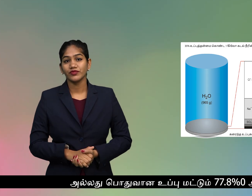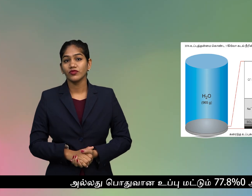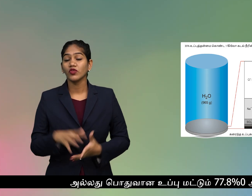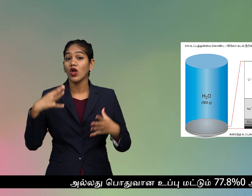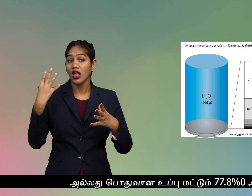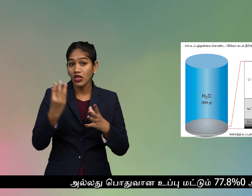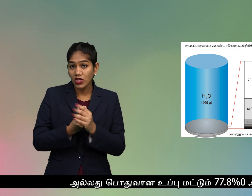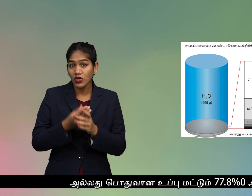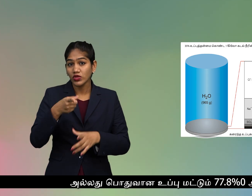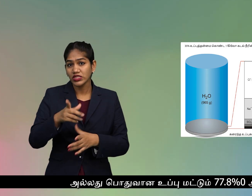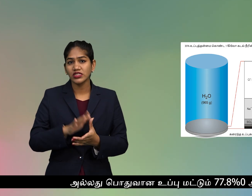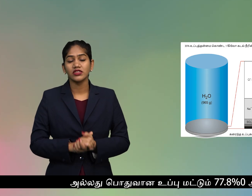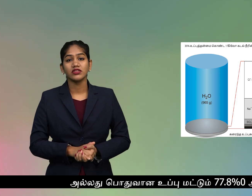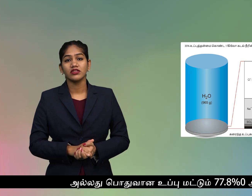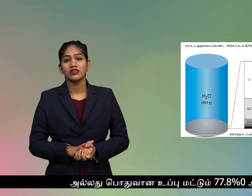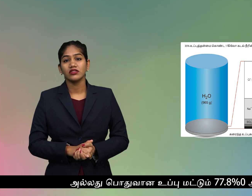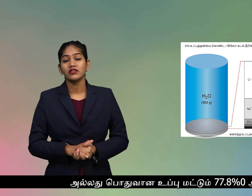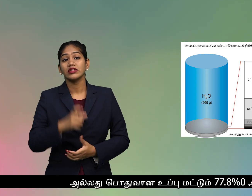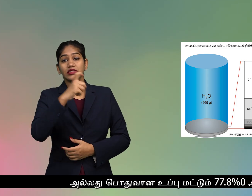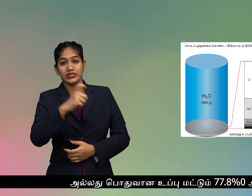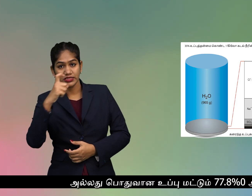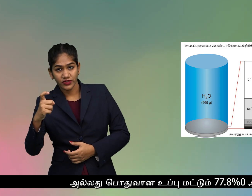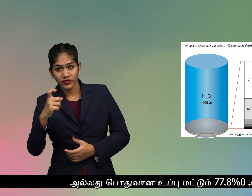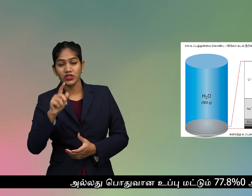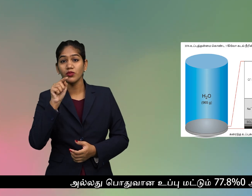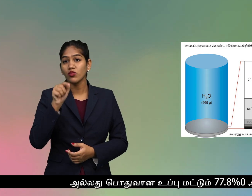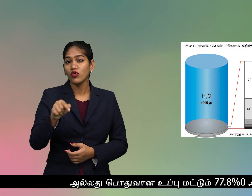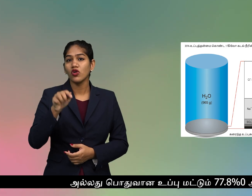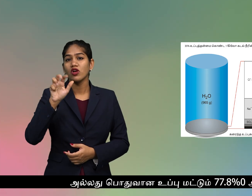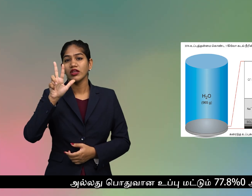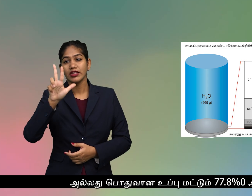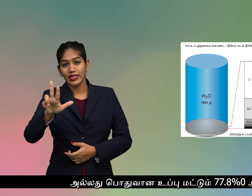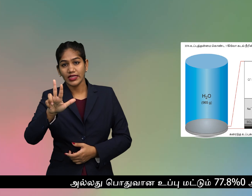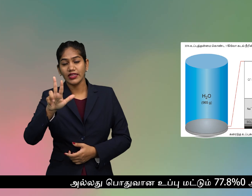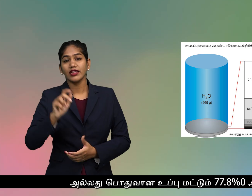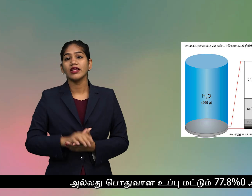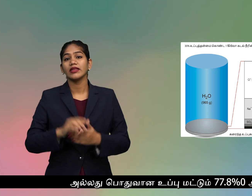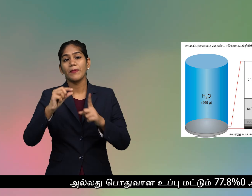அல்லது பொதுவான உப்பு மட்டும் 77.8 விழுக்காடு ஆகும்.